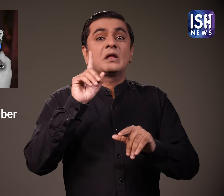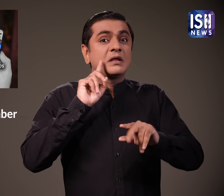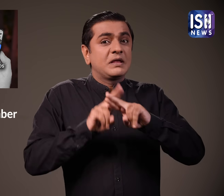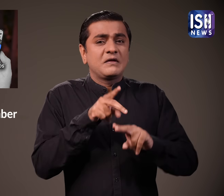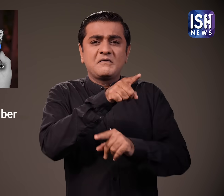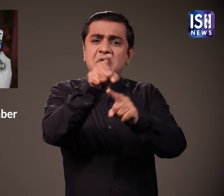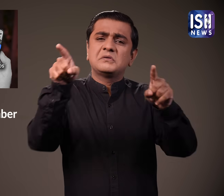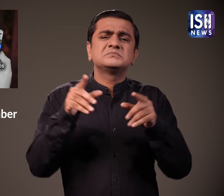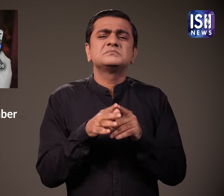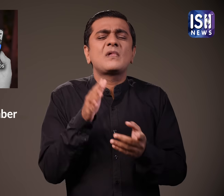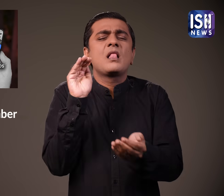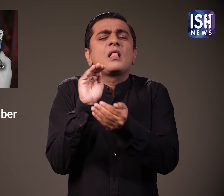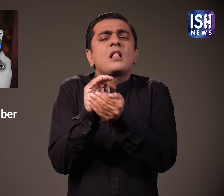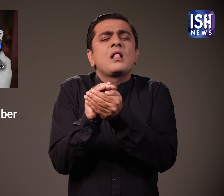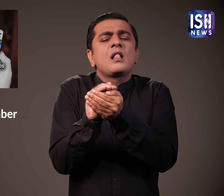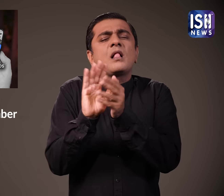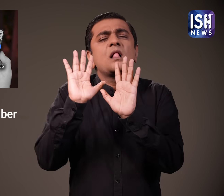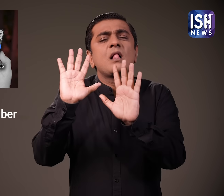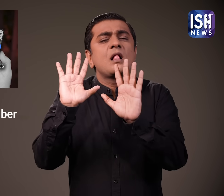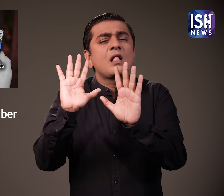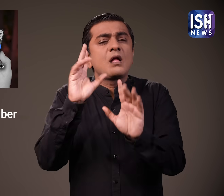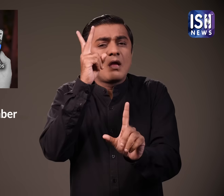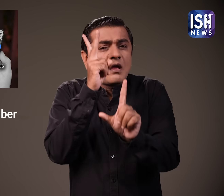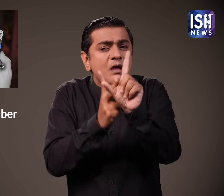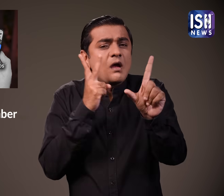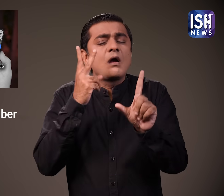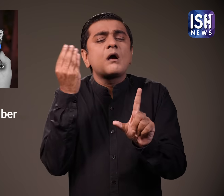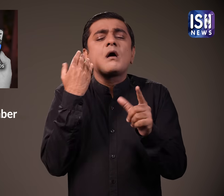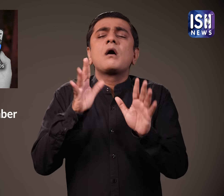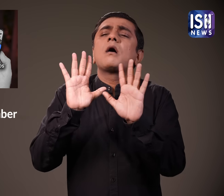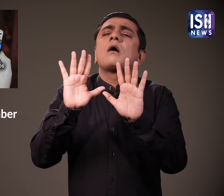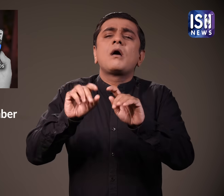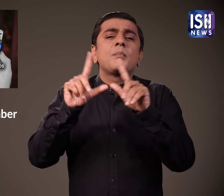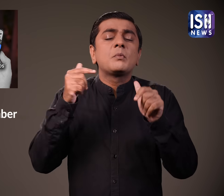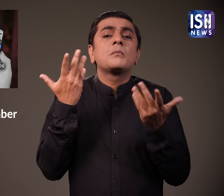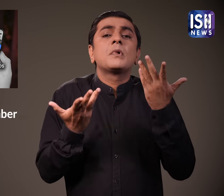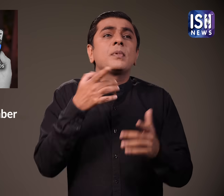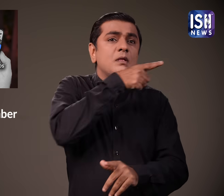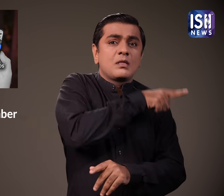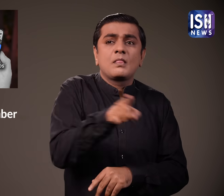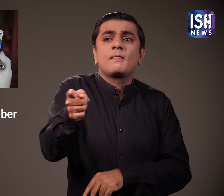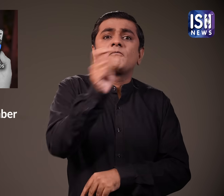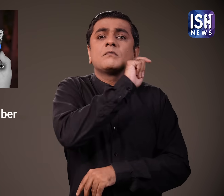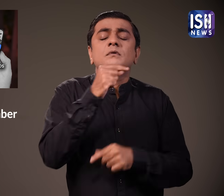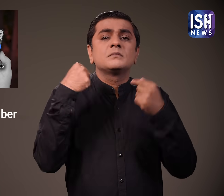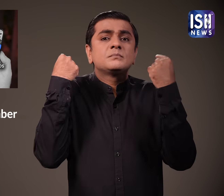गूगल ने कहा है कि यदि अकाउंट निश्क्रिया है तो उन्हें हैक किया जा सकता है इसलिए